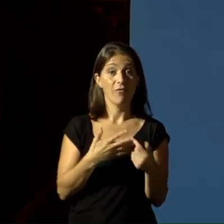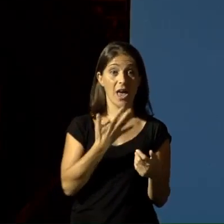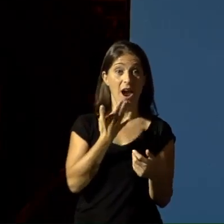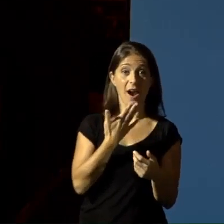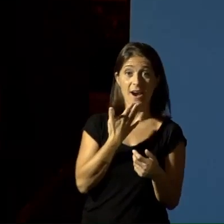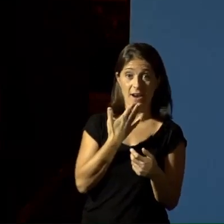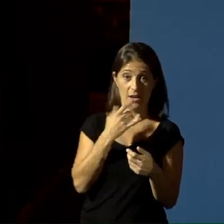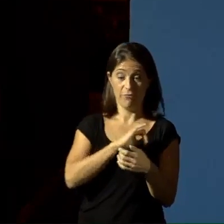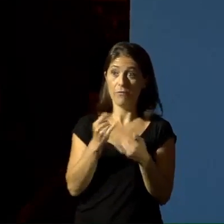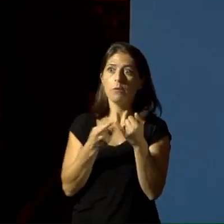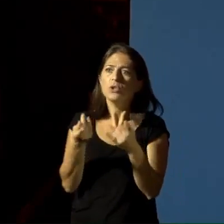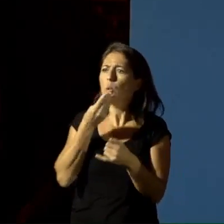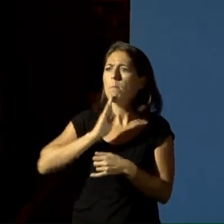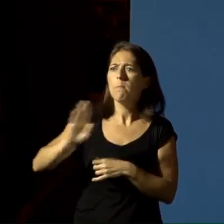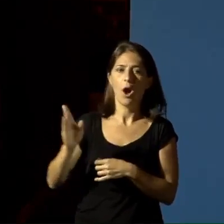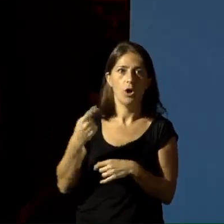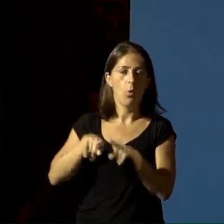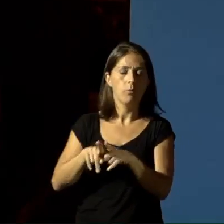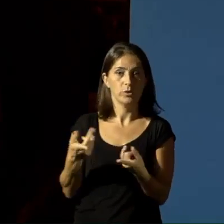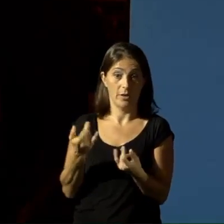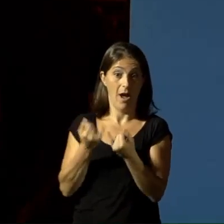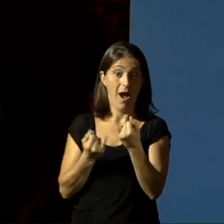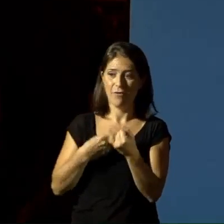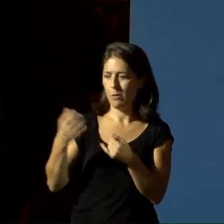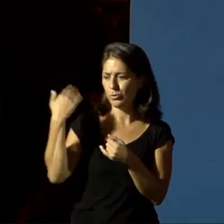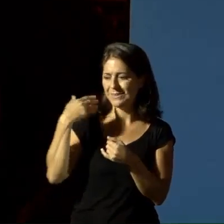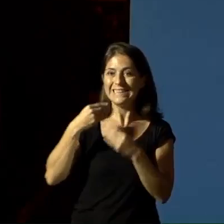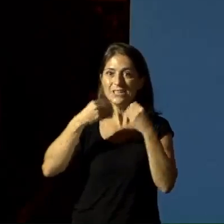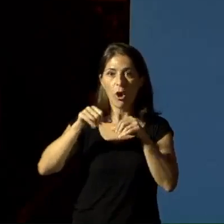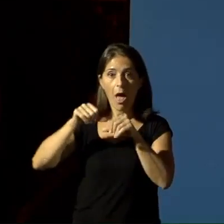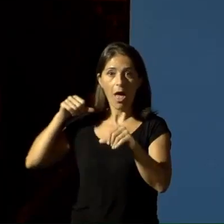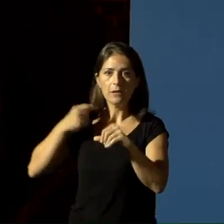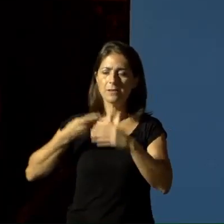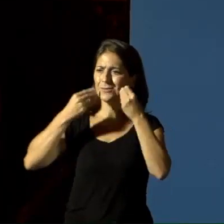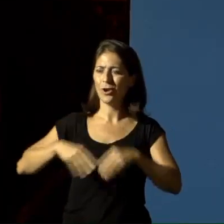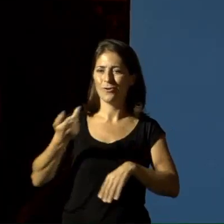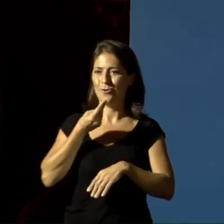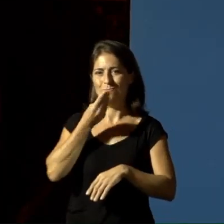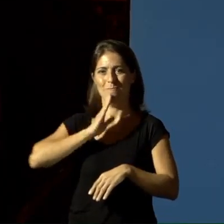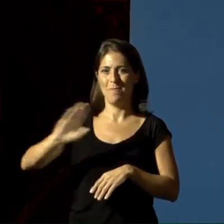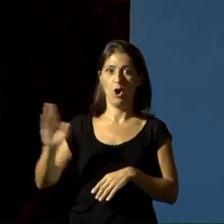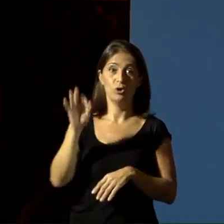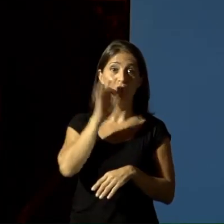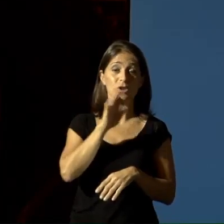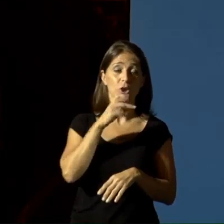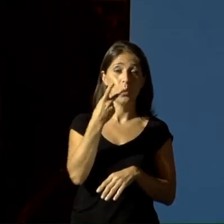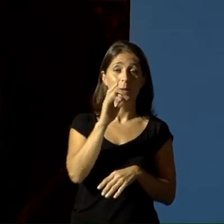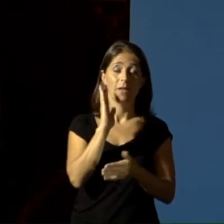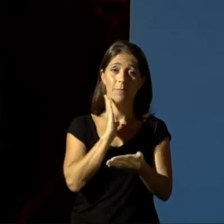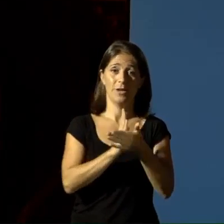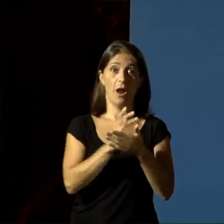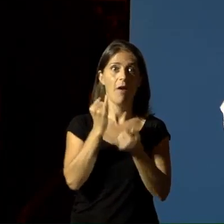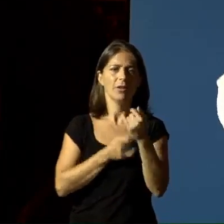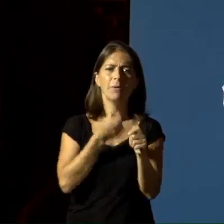Galiza, o mellor historiador da prehistoria galega da primeira mitad do século XX. Era o